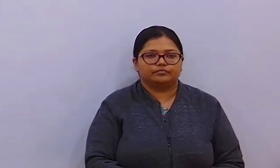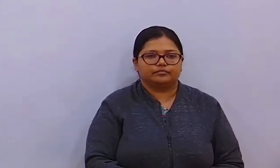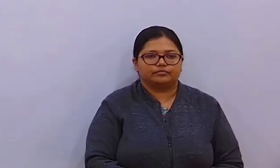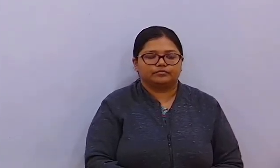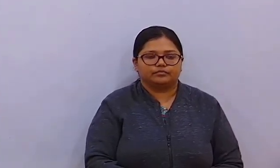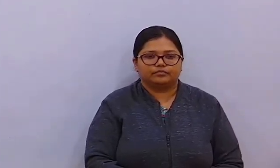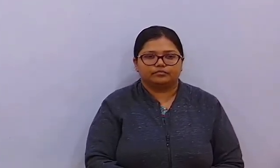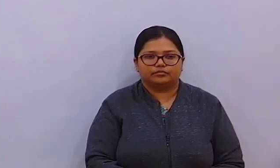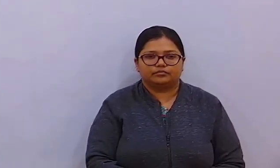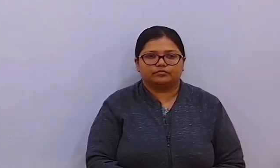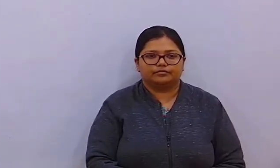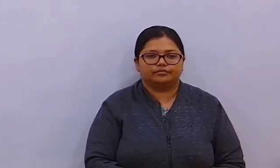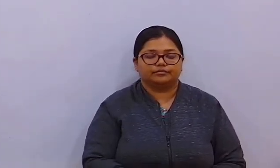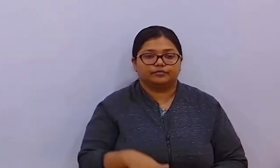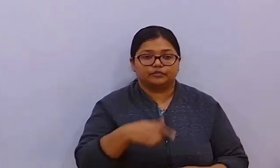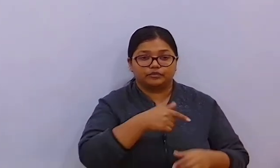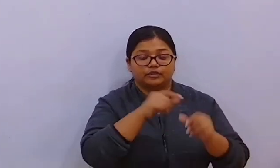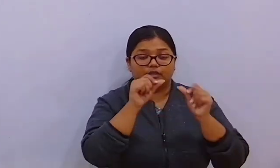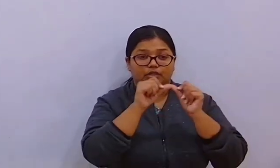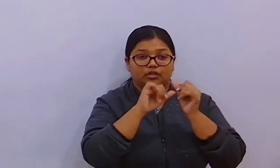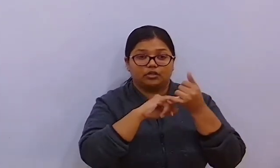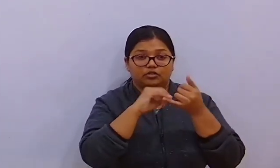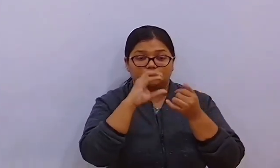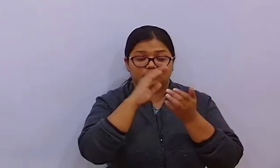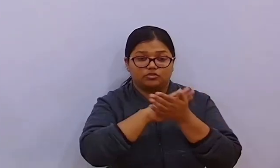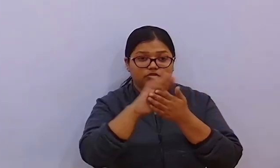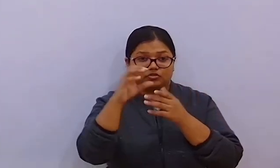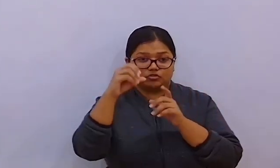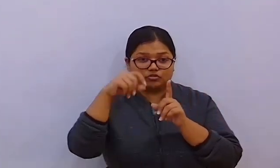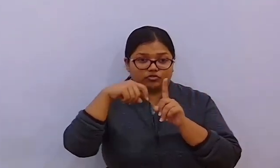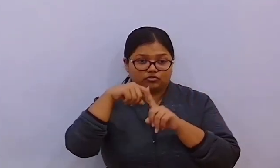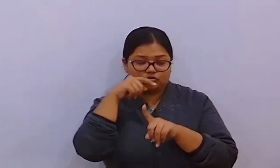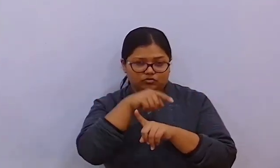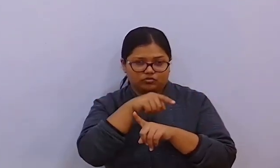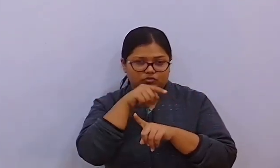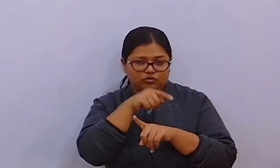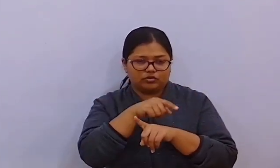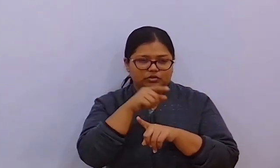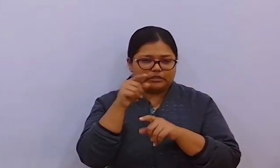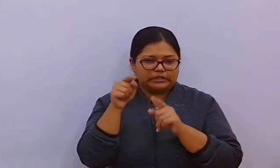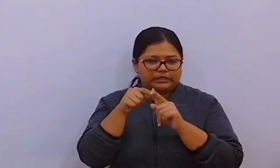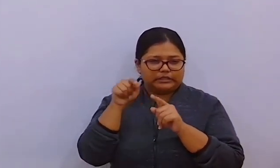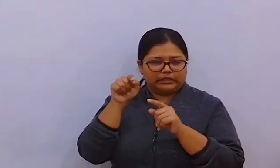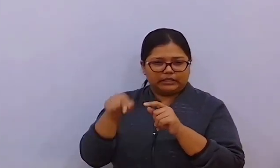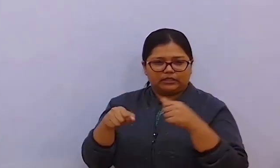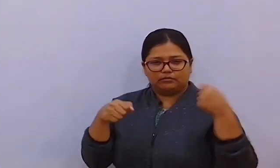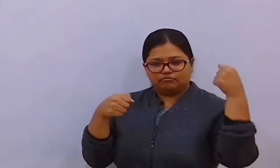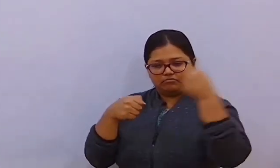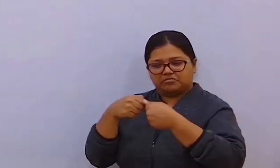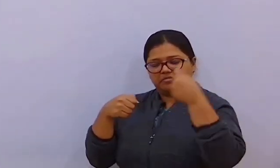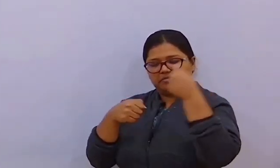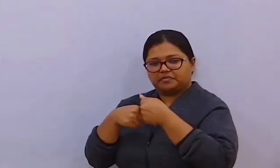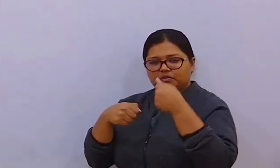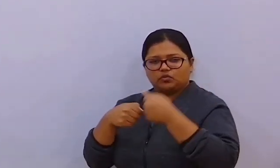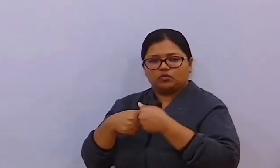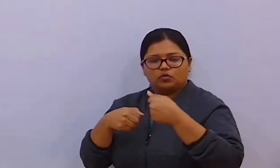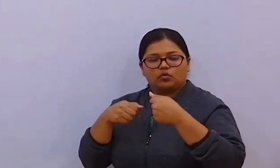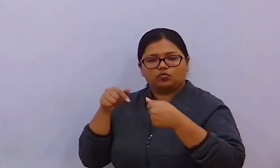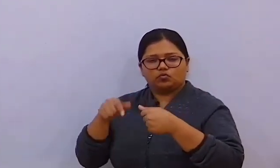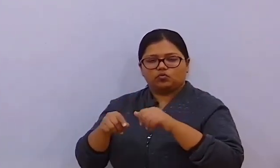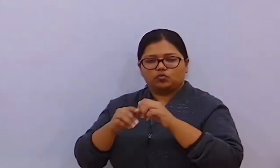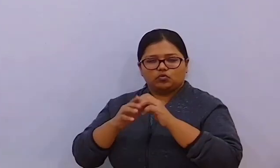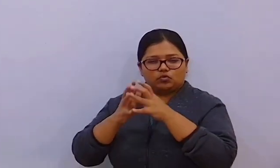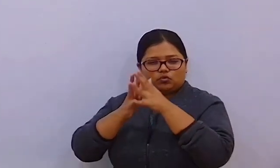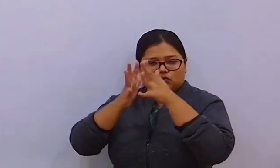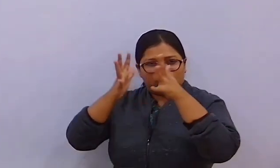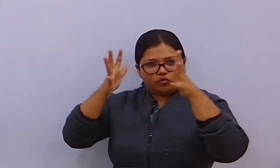था जो कि एक भीषण युद्ध था, और ये युद्ध हुआ था कलिंग के राजा के विरुद्ध। ठीक है, कलिंग के राजा का